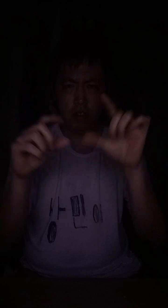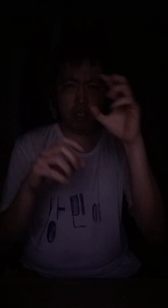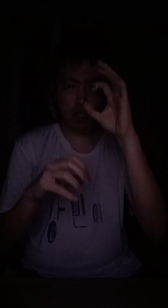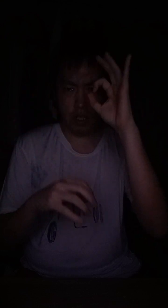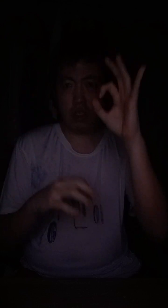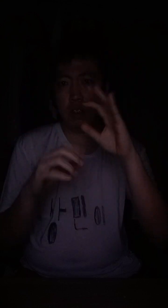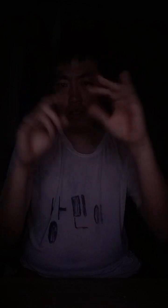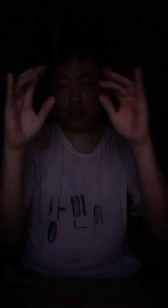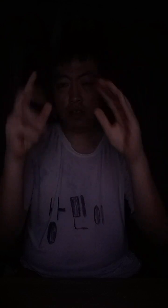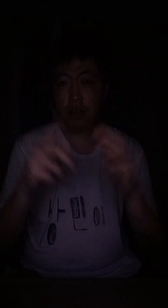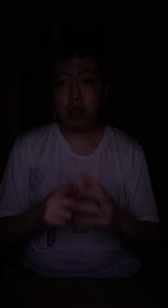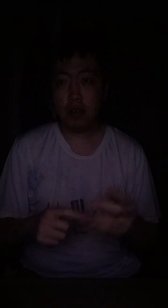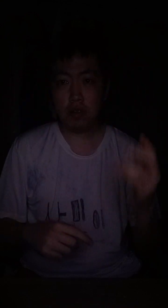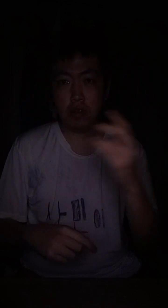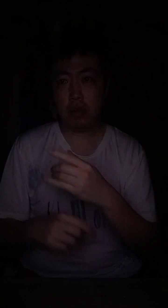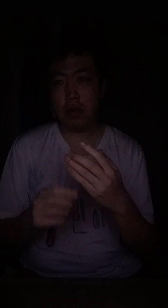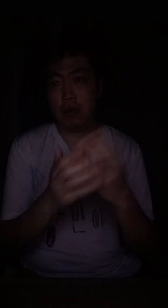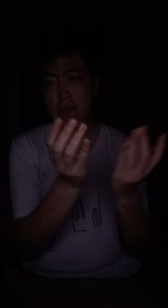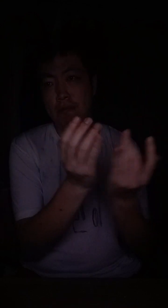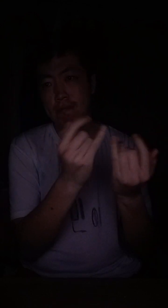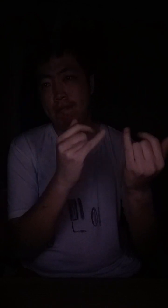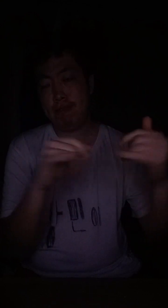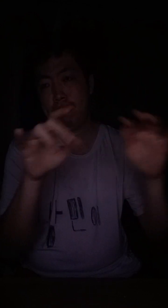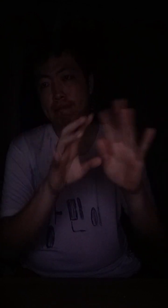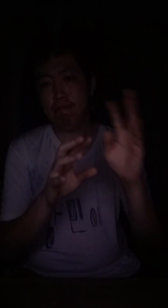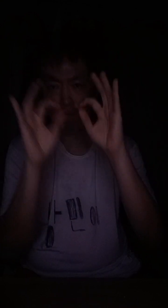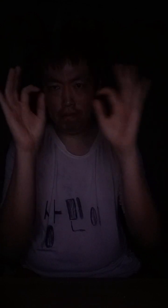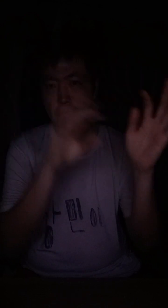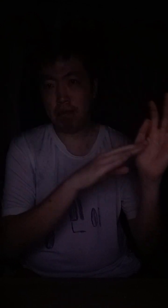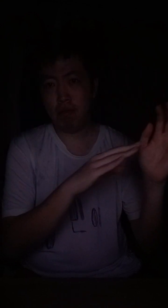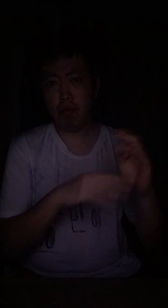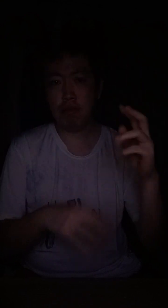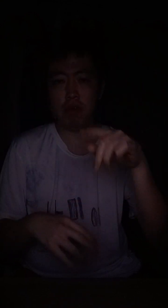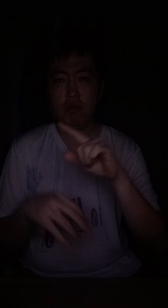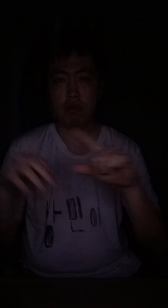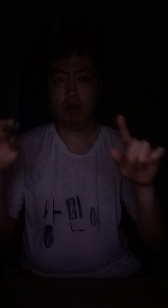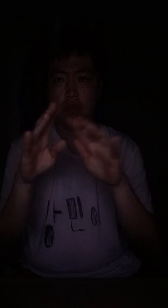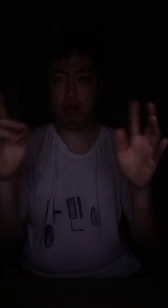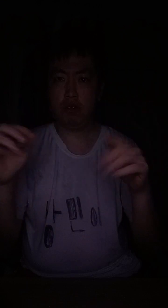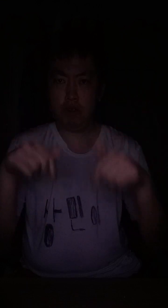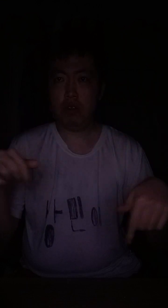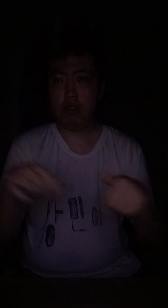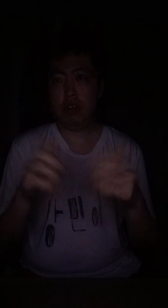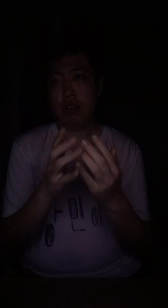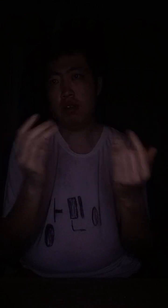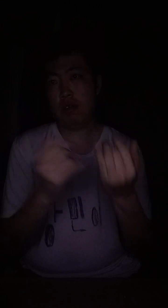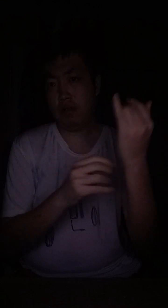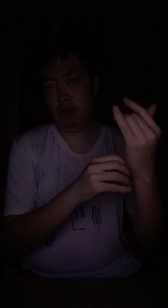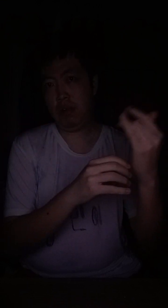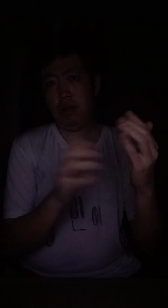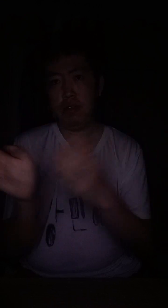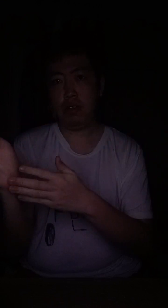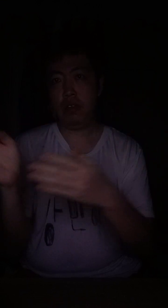범죄가 극성입니다. 그만큼 우리 여성들의 불안도 크죠. 이런 일상 불안을 줄이고 몰래카메라 범죄 예방을 위해 올해